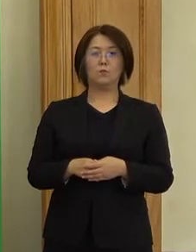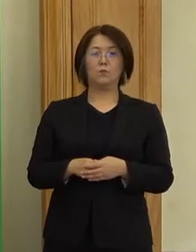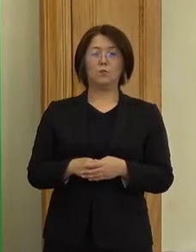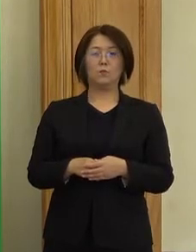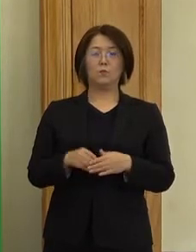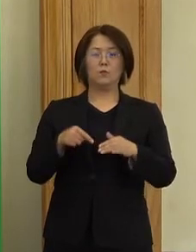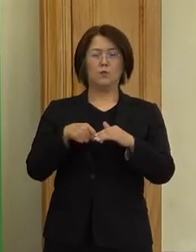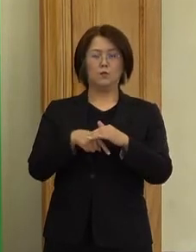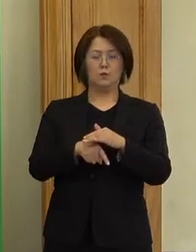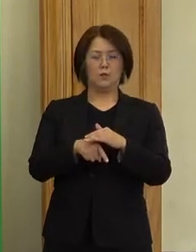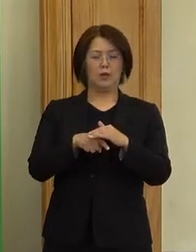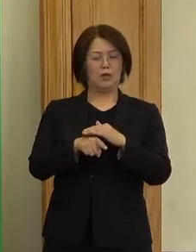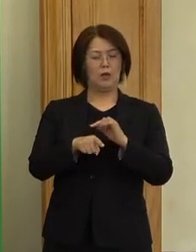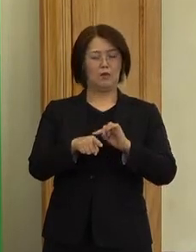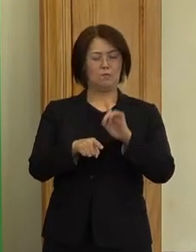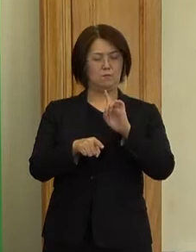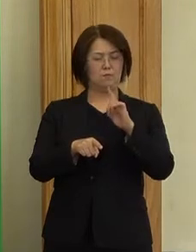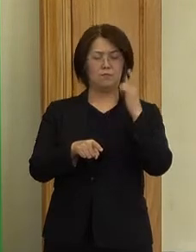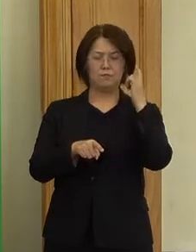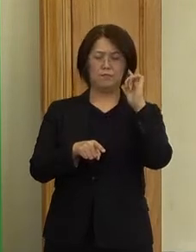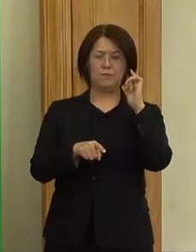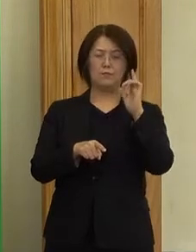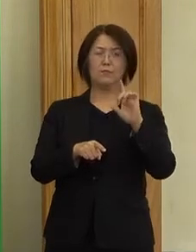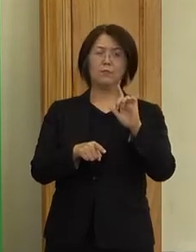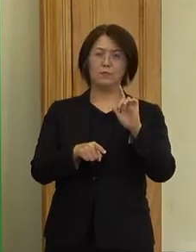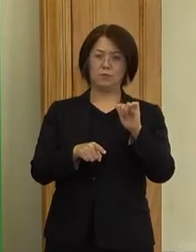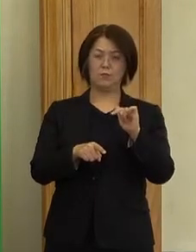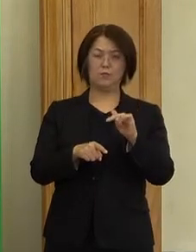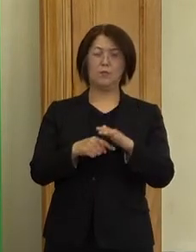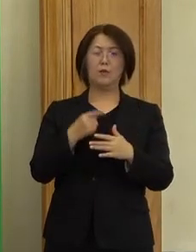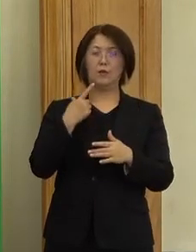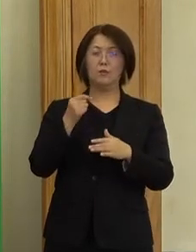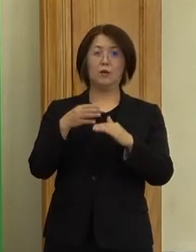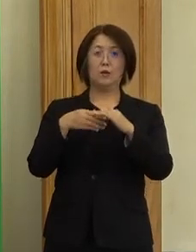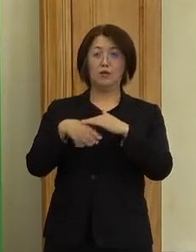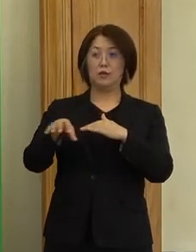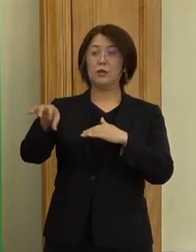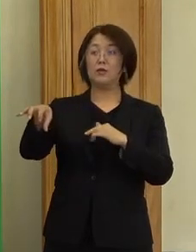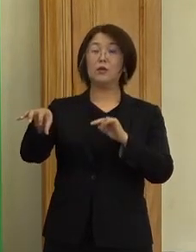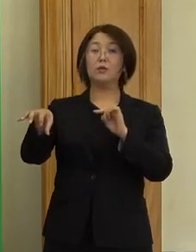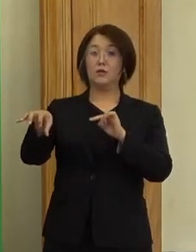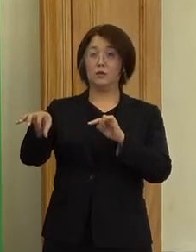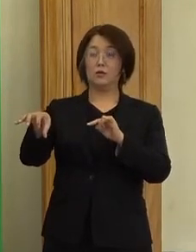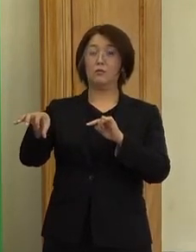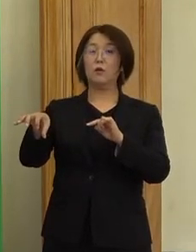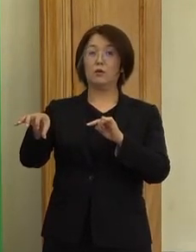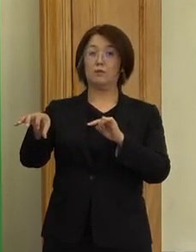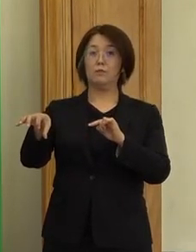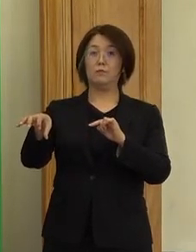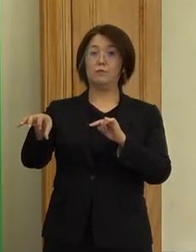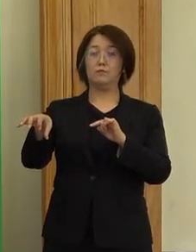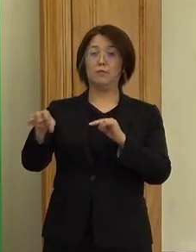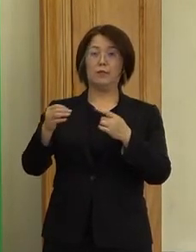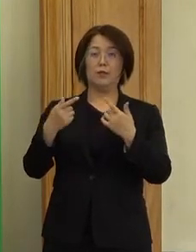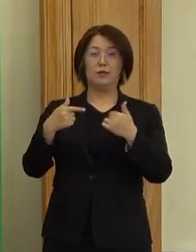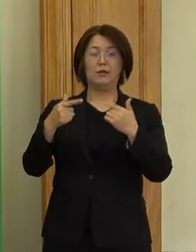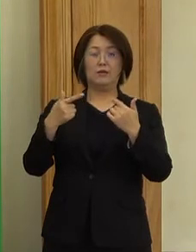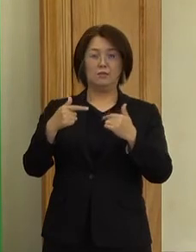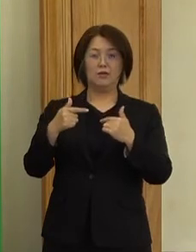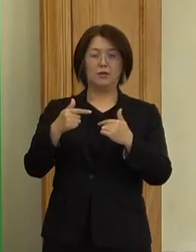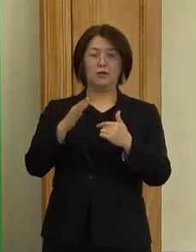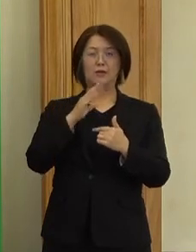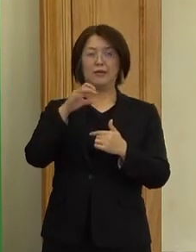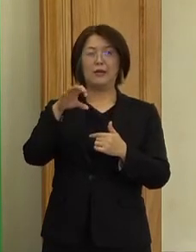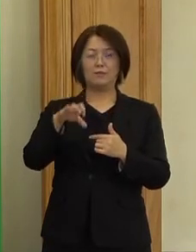その原因を考えてみますと、やはり出先は日々こう、現場があり、そ